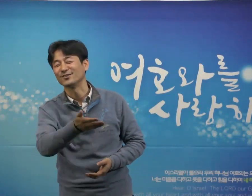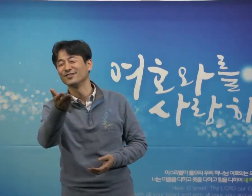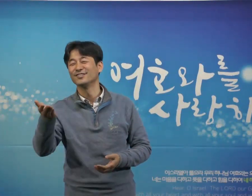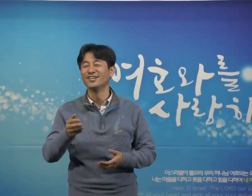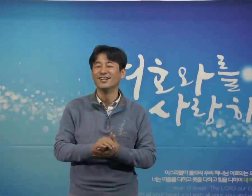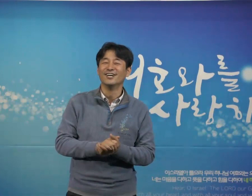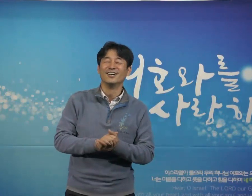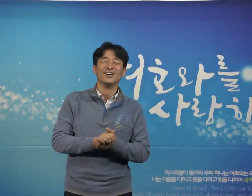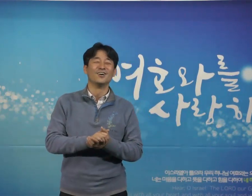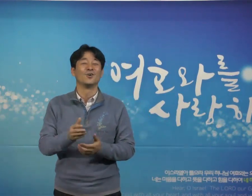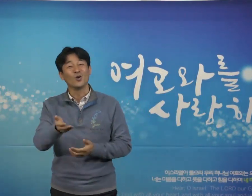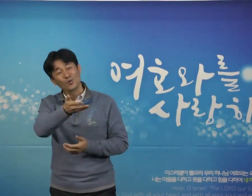없어서.